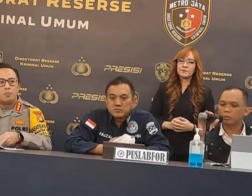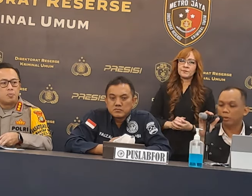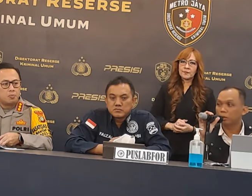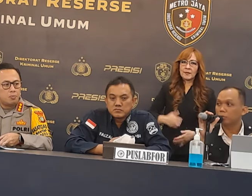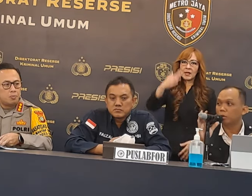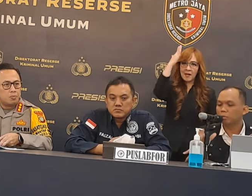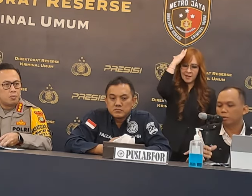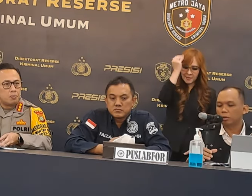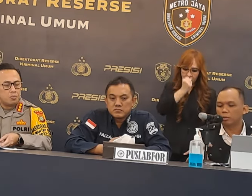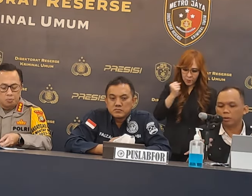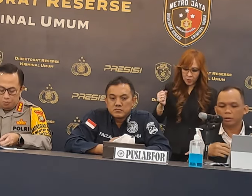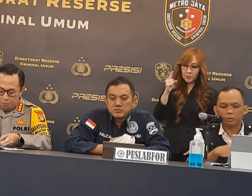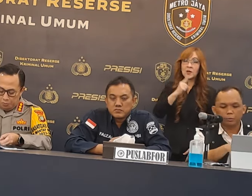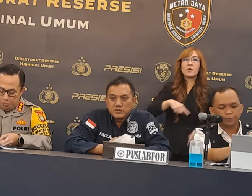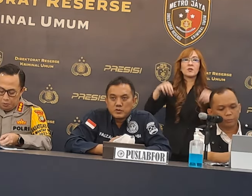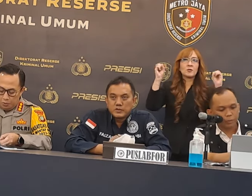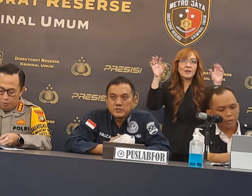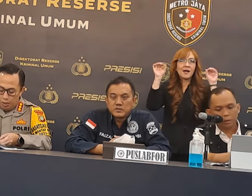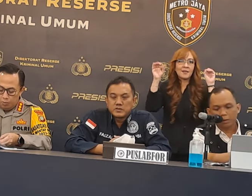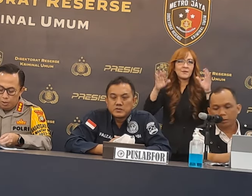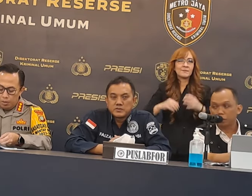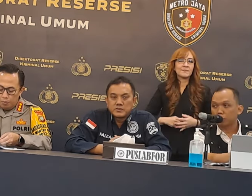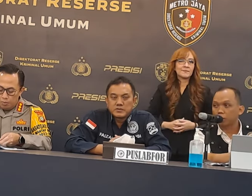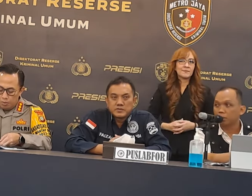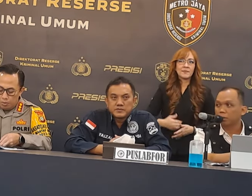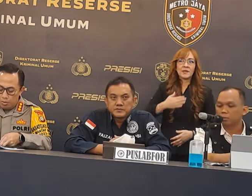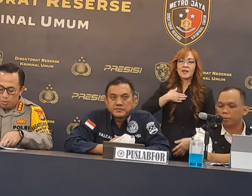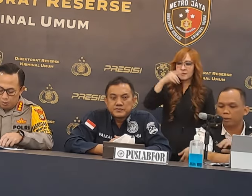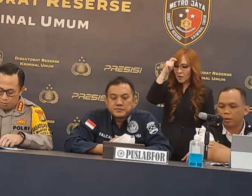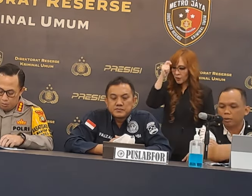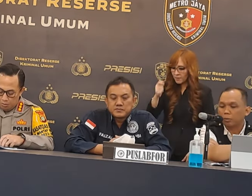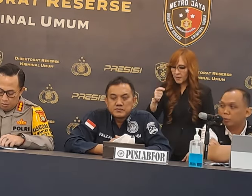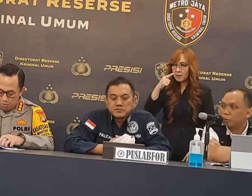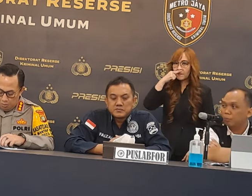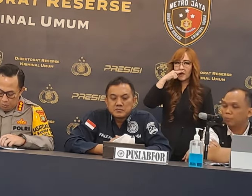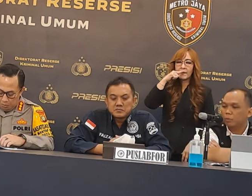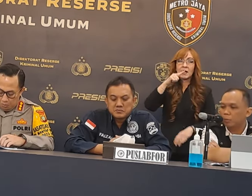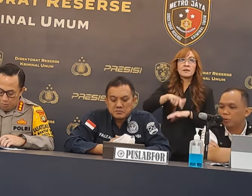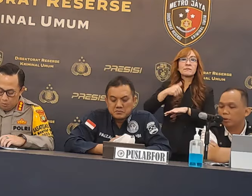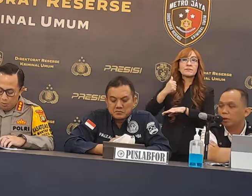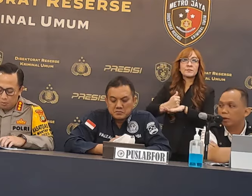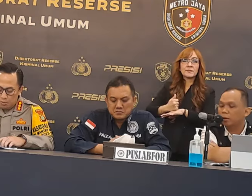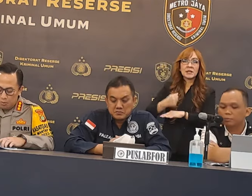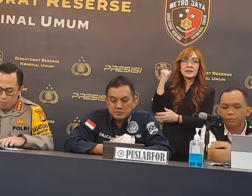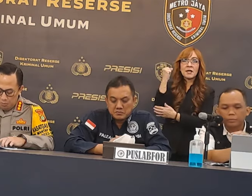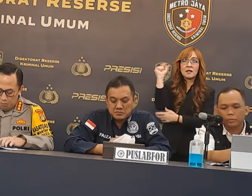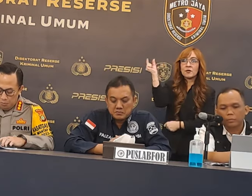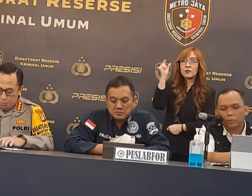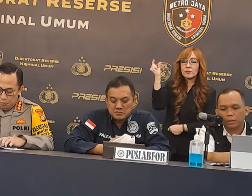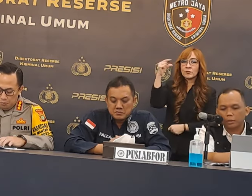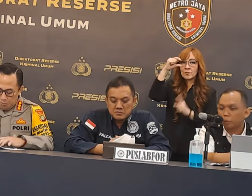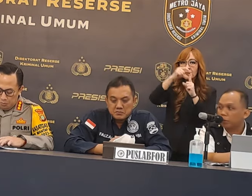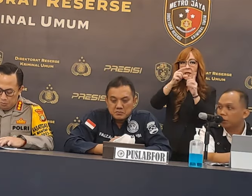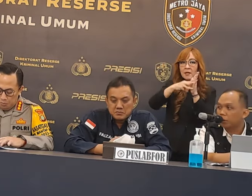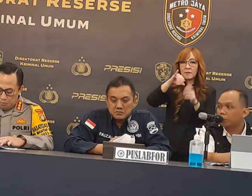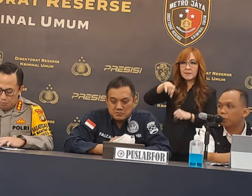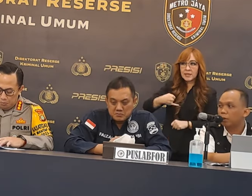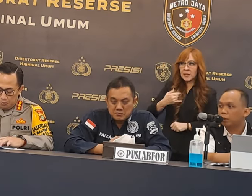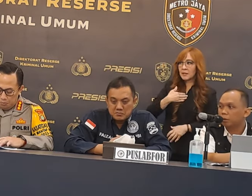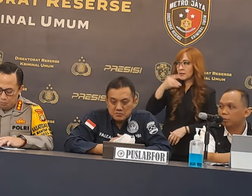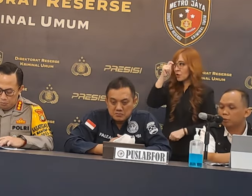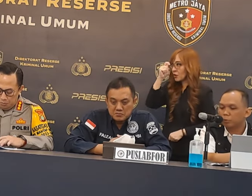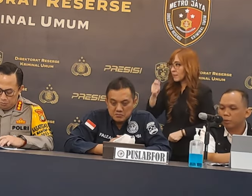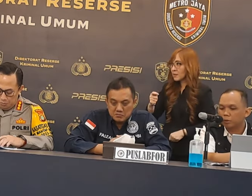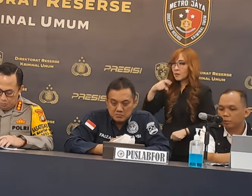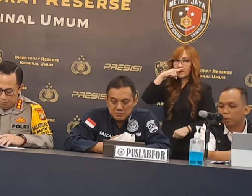Bismillahirrahmanirrahim. Assalamualaikum warahmatullahi wabarakatuh. Yang saya hormati Bapak Direskrim Um Polda Metro Jaya, yang saya hormati